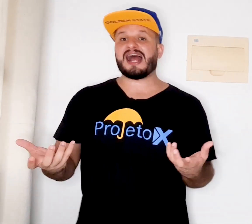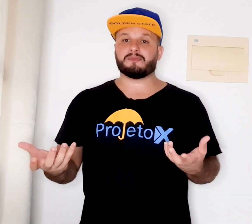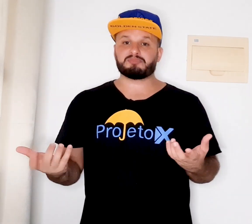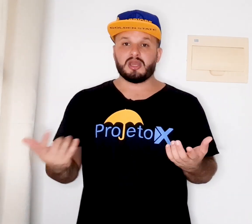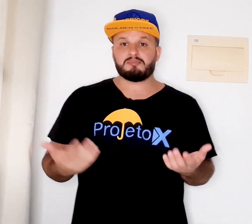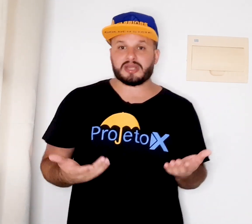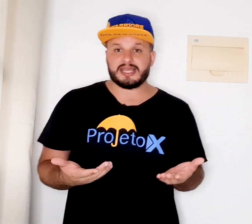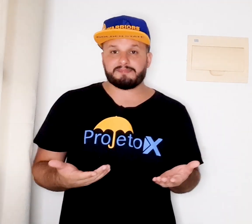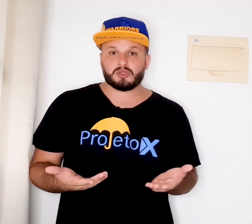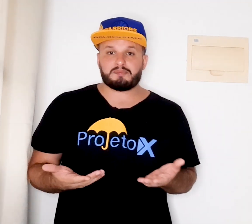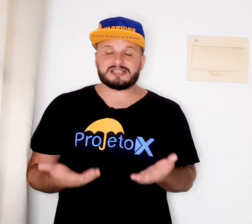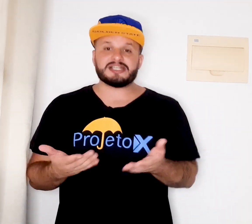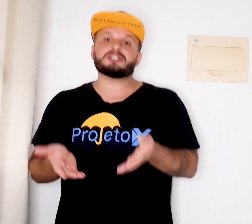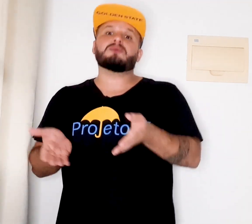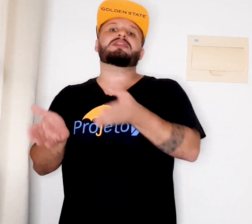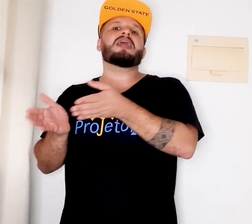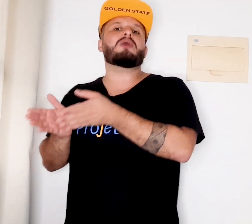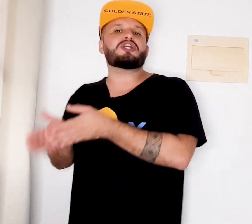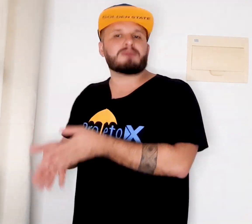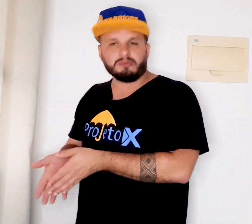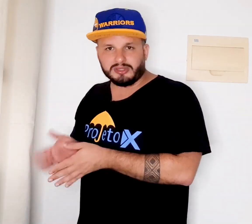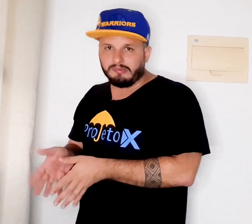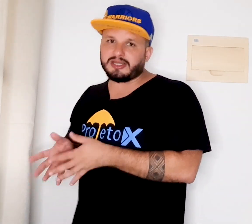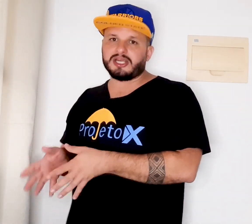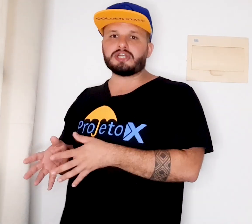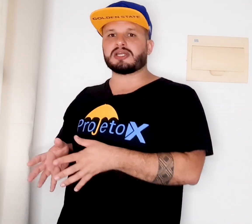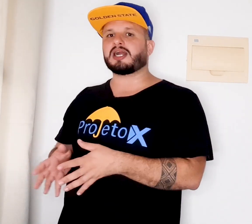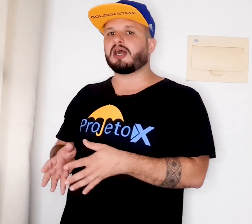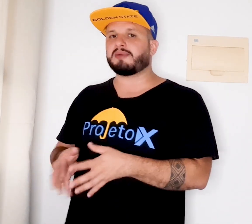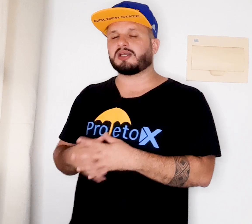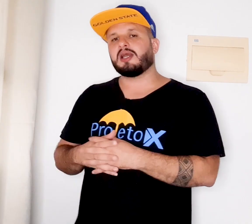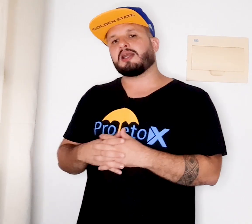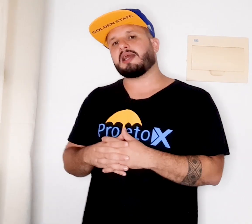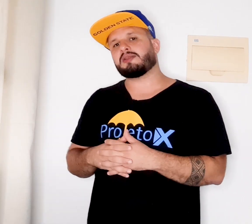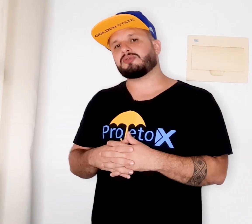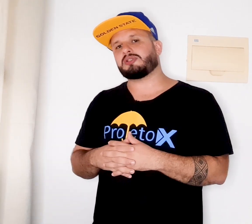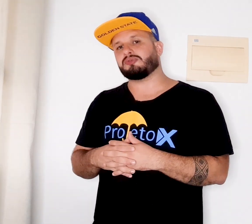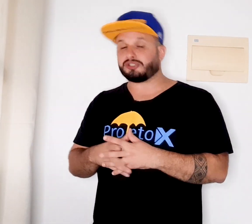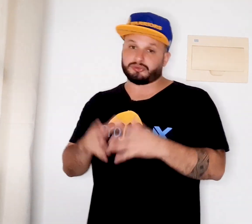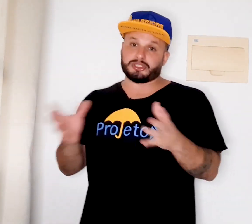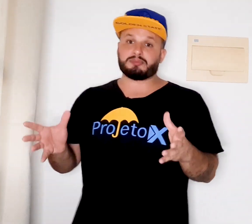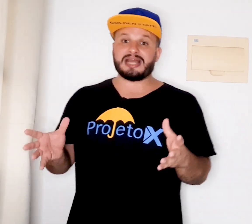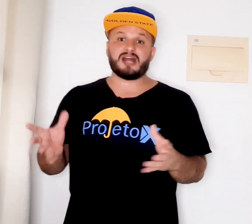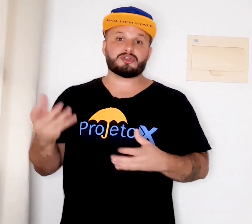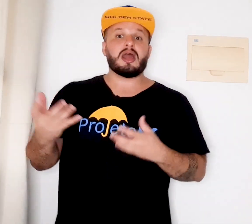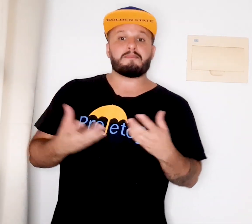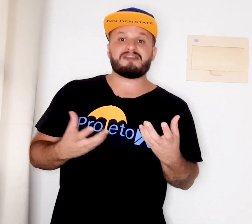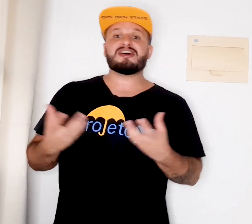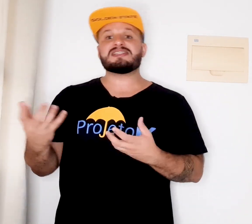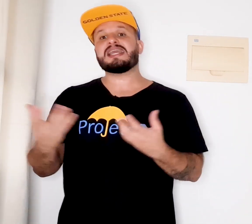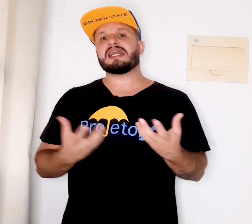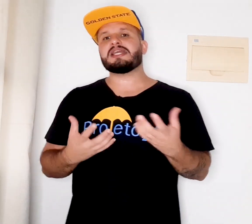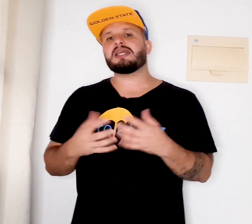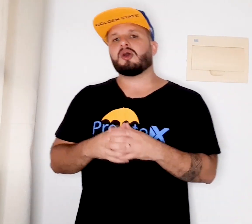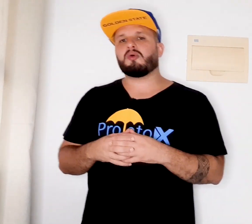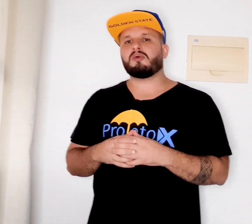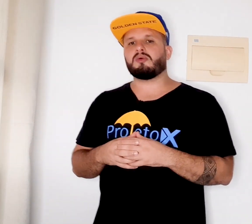intensificado, porque o presidente não tem um respaldo tão grande na Câmara, né, dos deputados para fazer ali